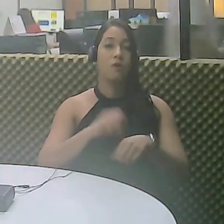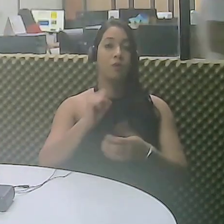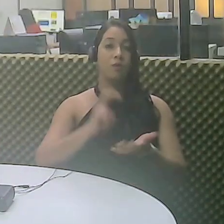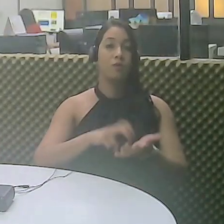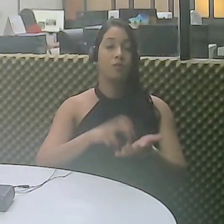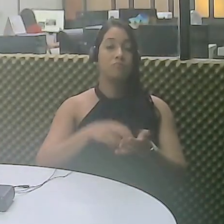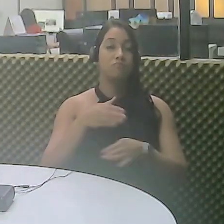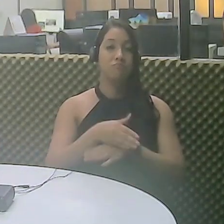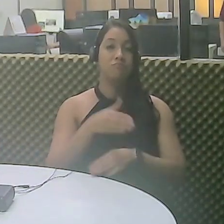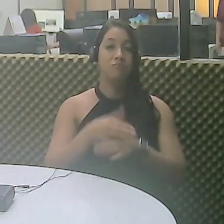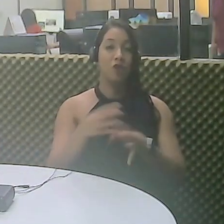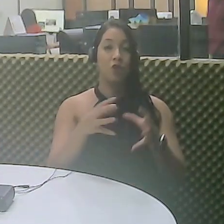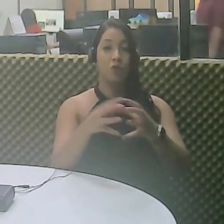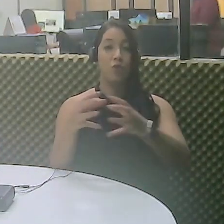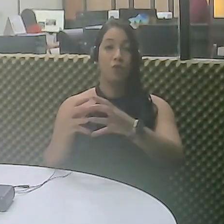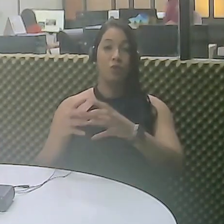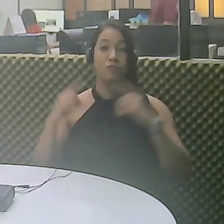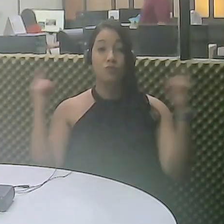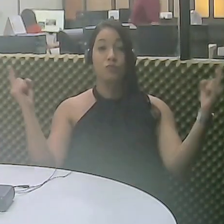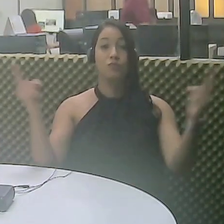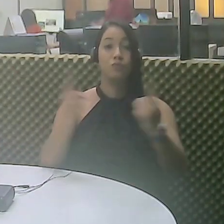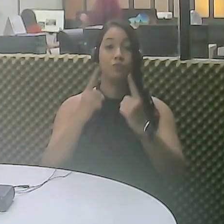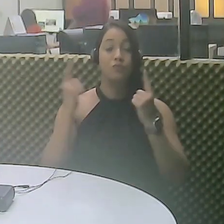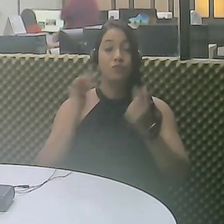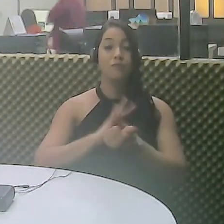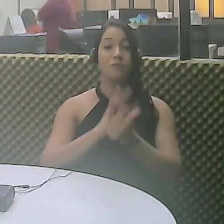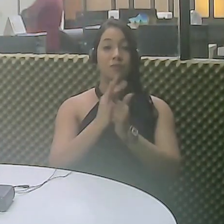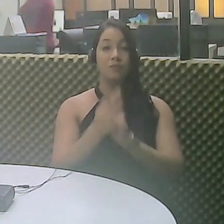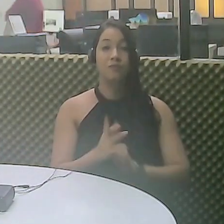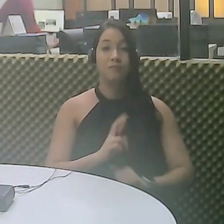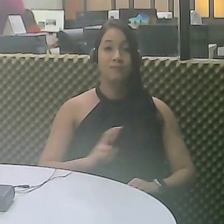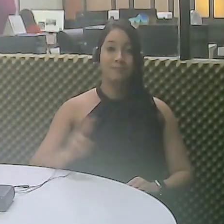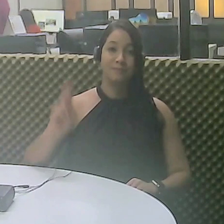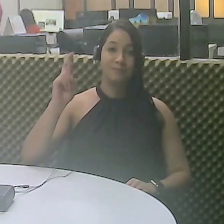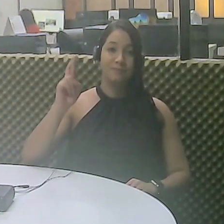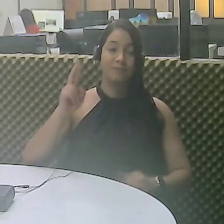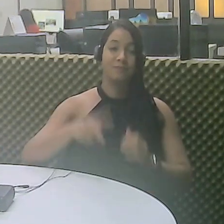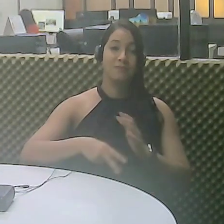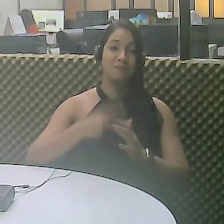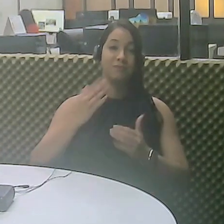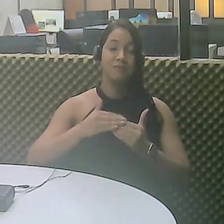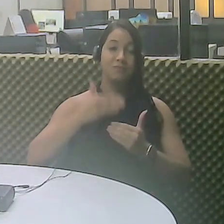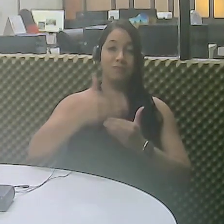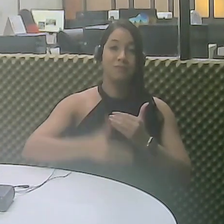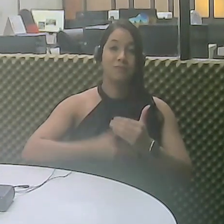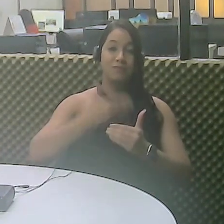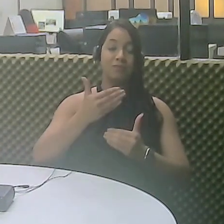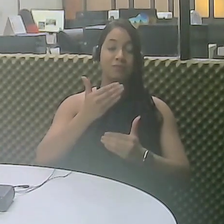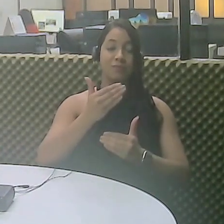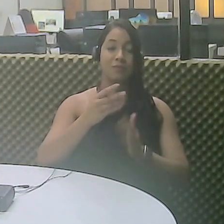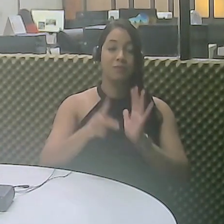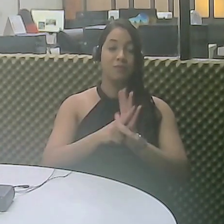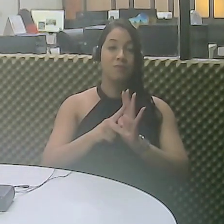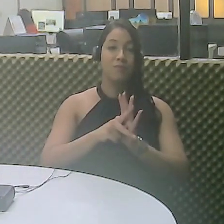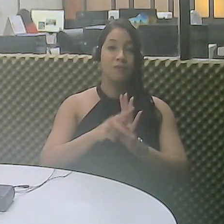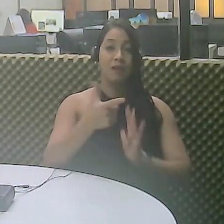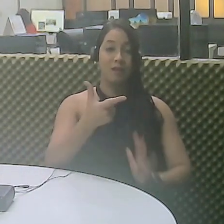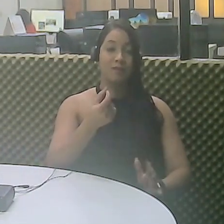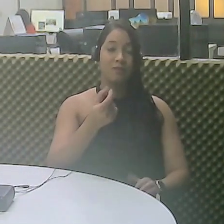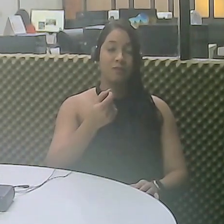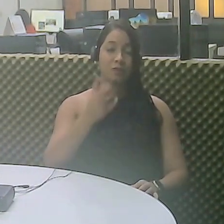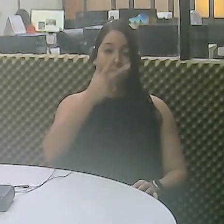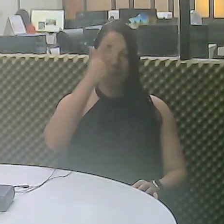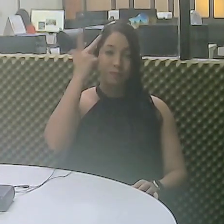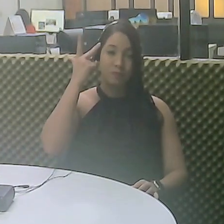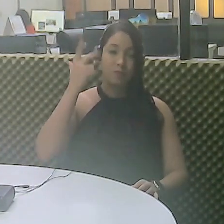com a participação de equipes de toda a região. A Futel será representada na 2ª etapa do Circuito Mineiro de Karatê por 20 karatecas com idade